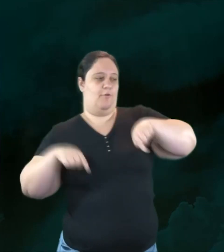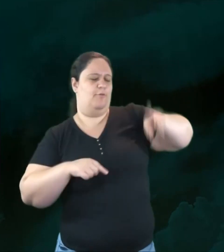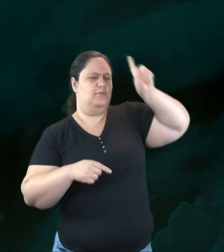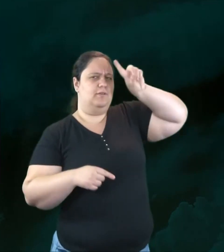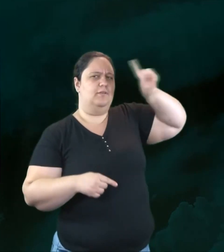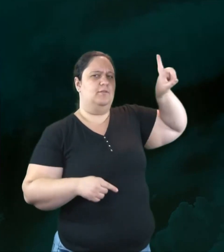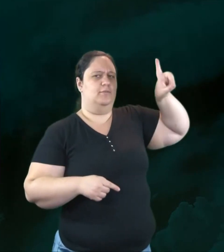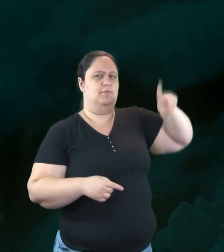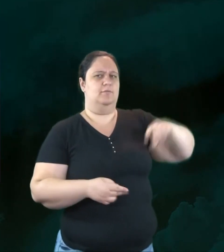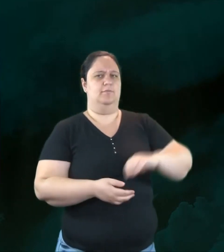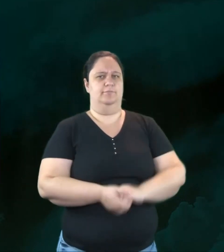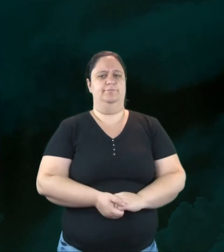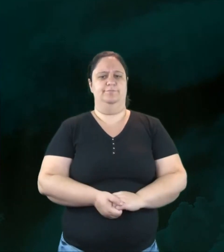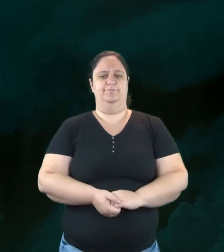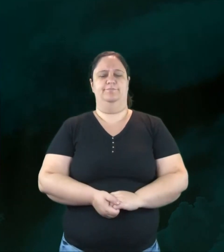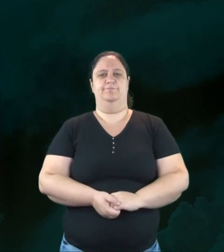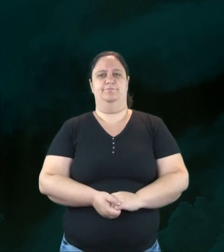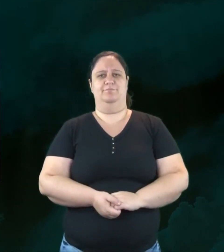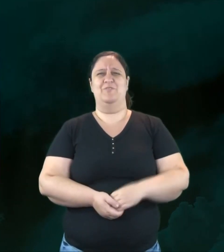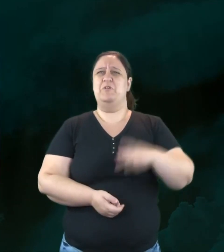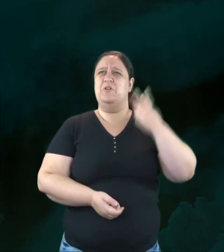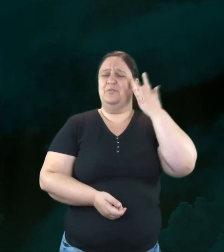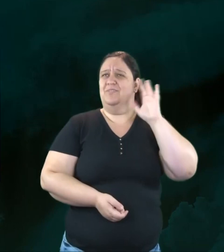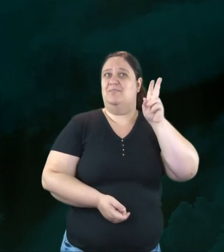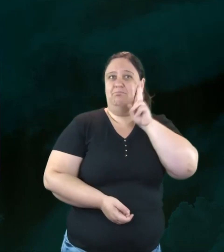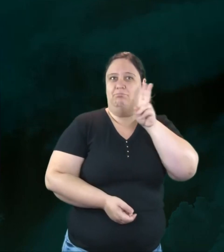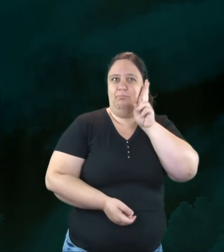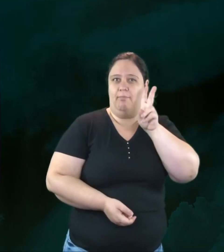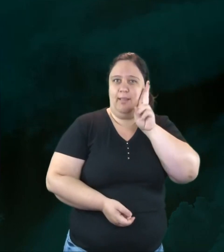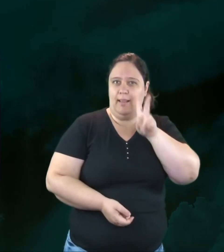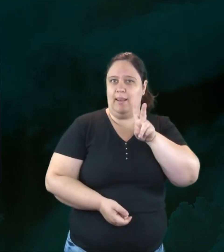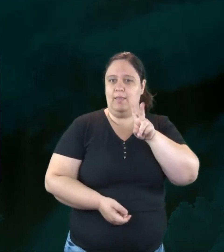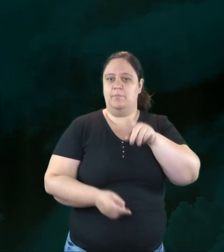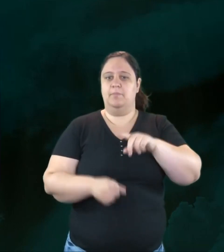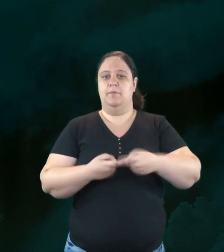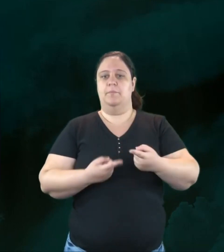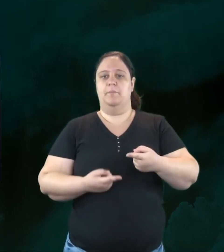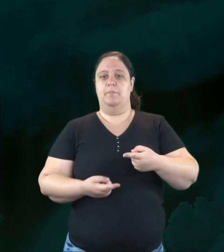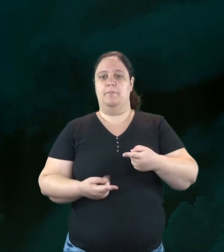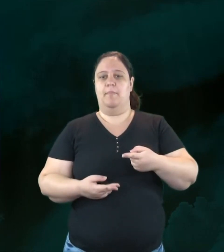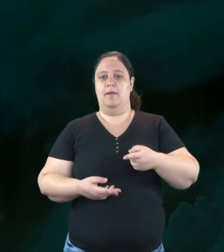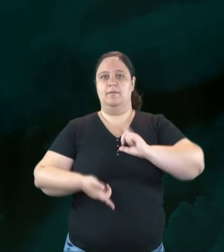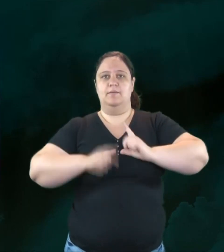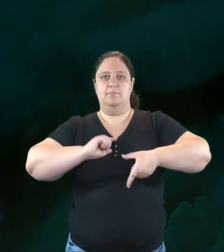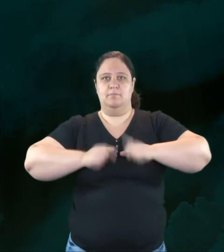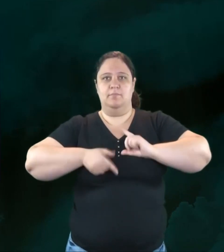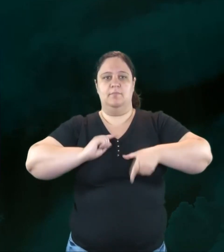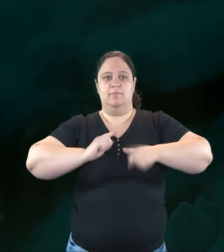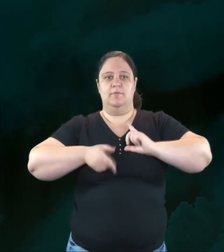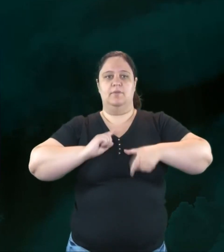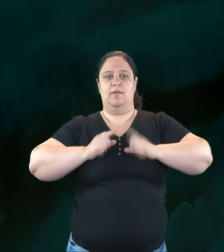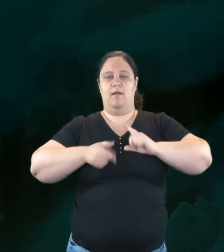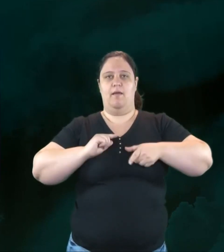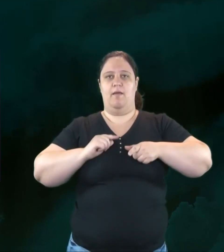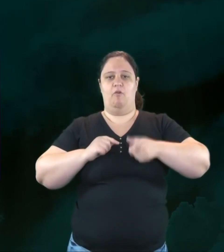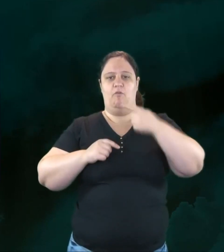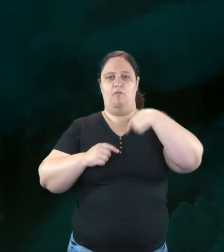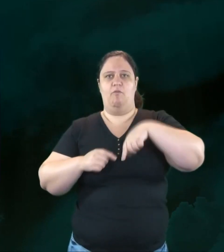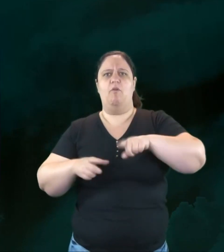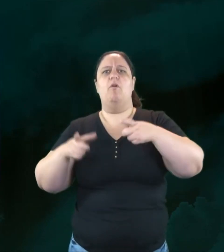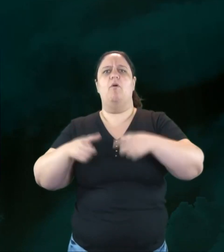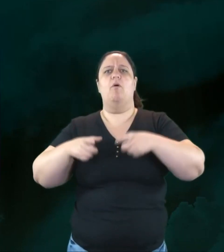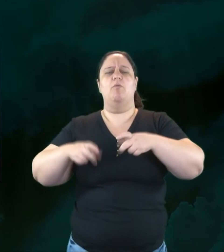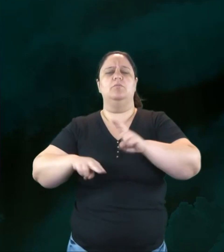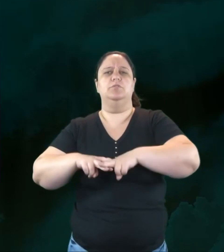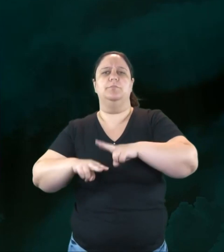Não sei se você se lembra, para onde o reino de Israel, o reino do norte, foi levado em